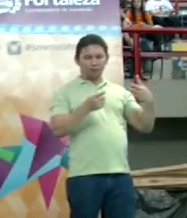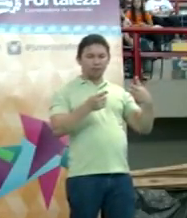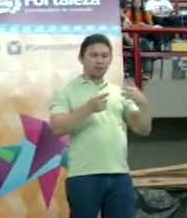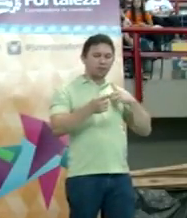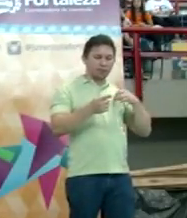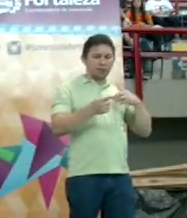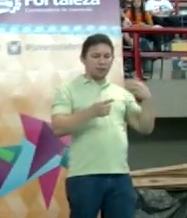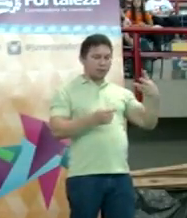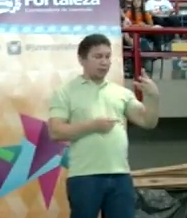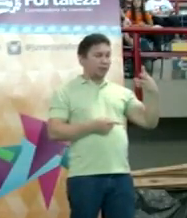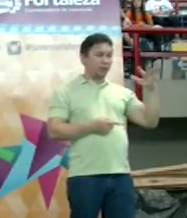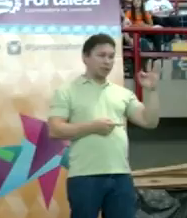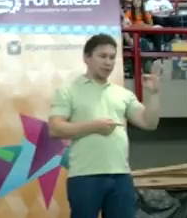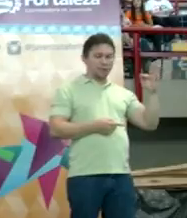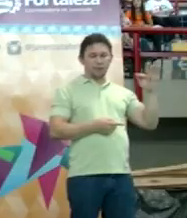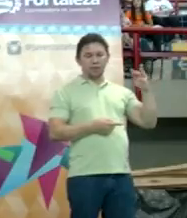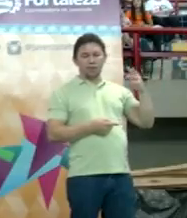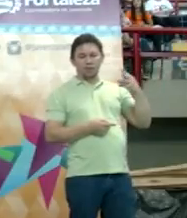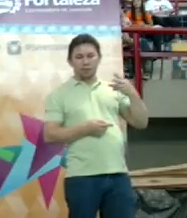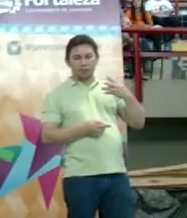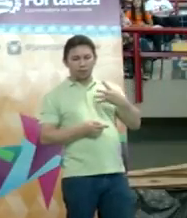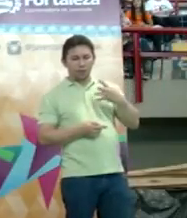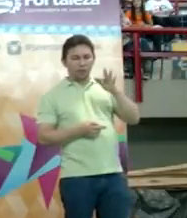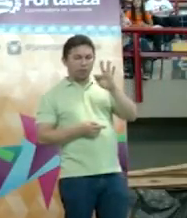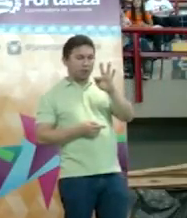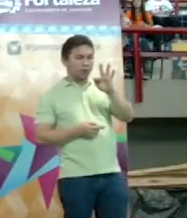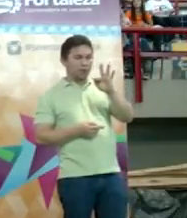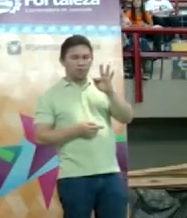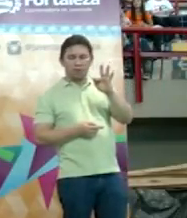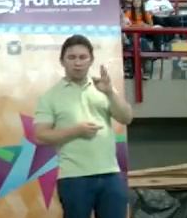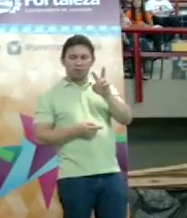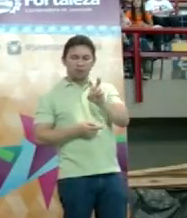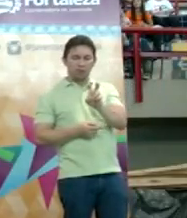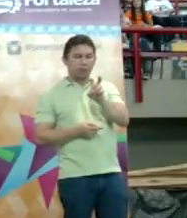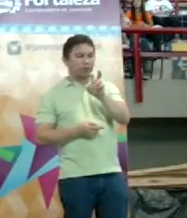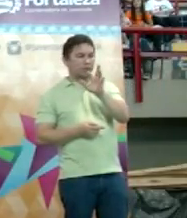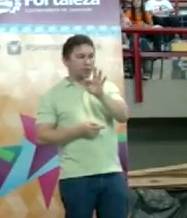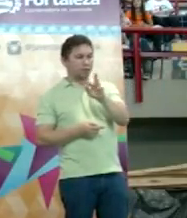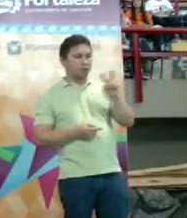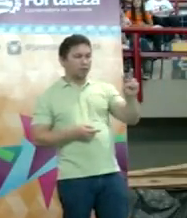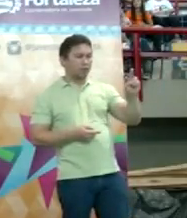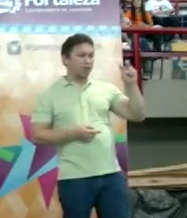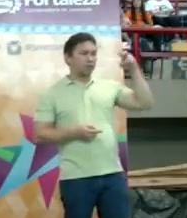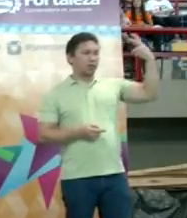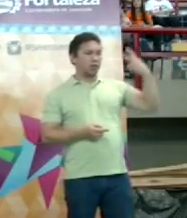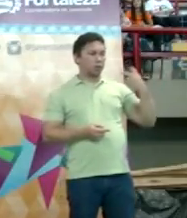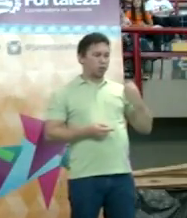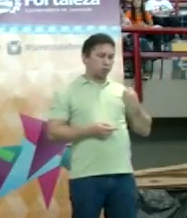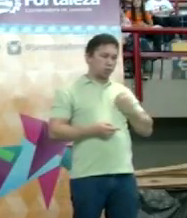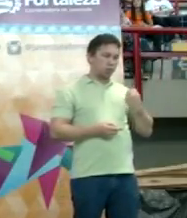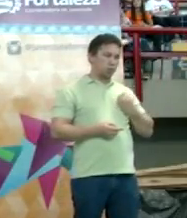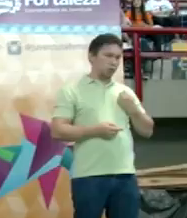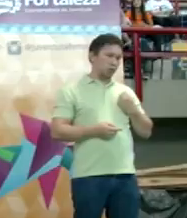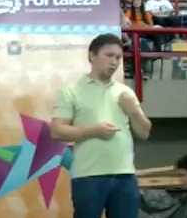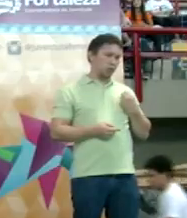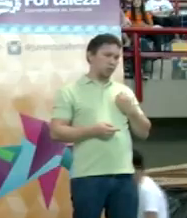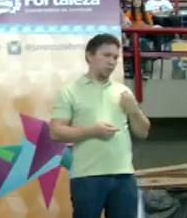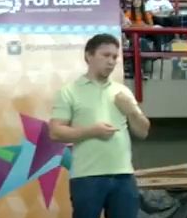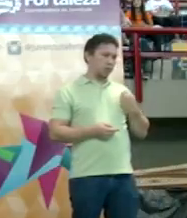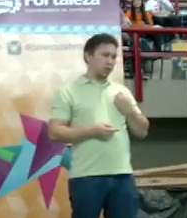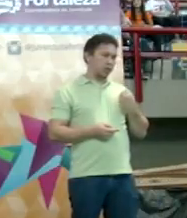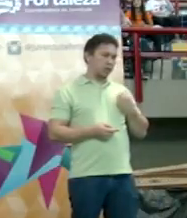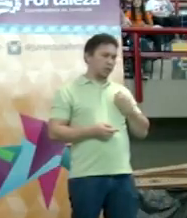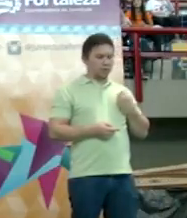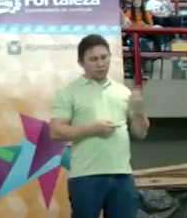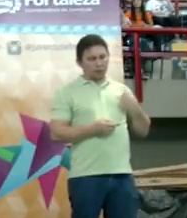5F5, 6F6, não dá o número total de arestas. E sim dá o dobro do número de arestas. Porque lá